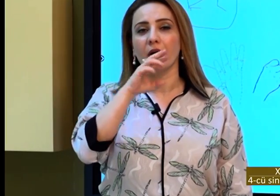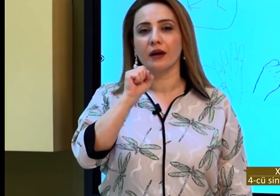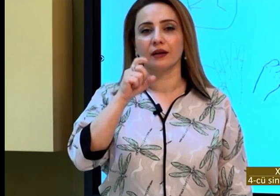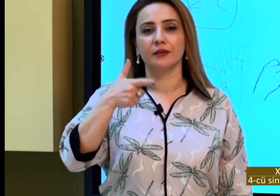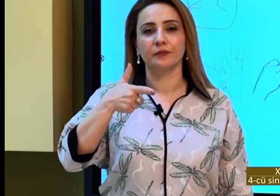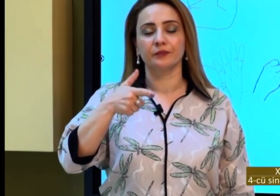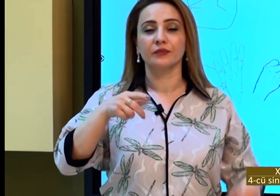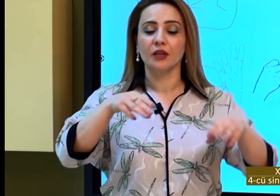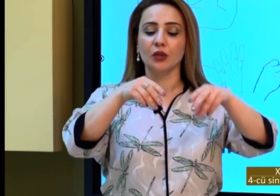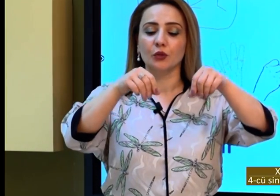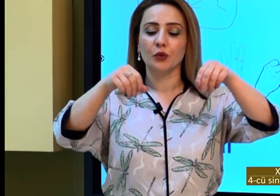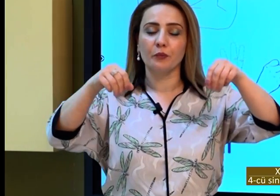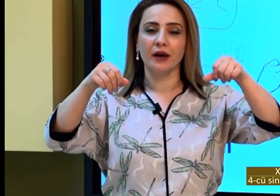Torpaq, torpaq.